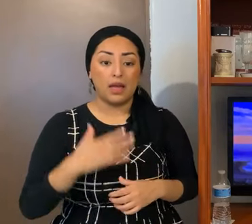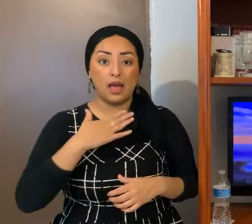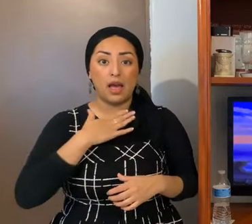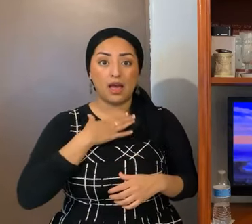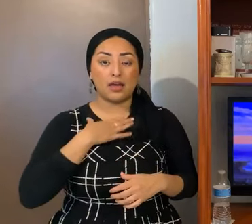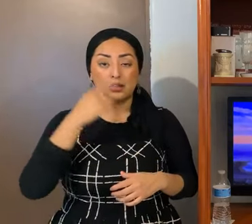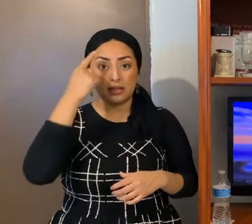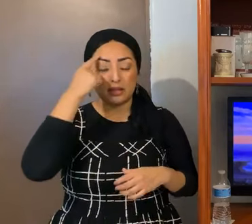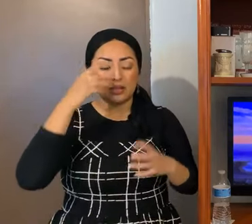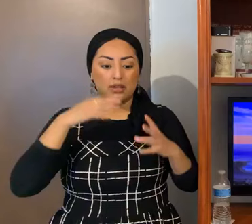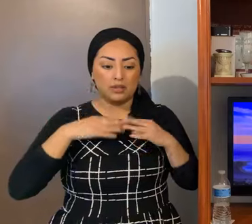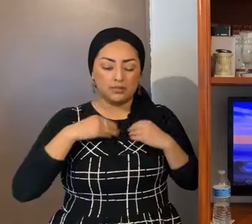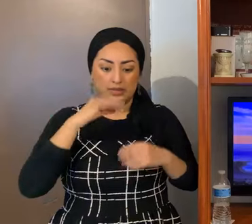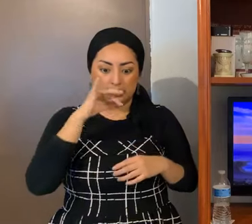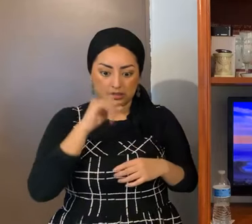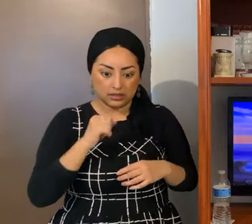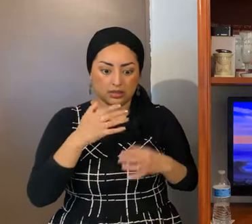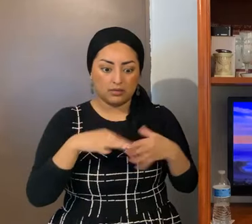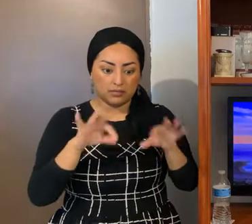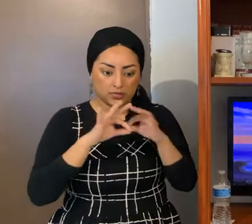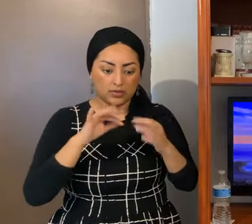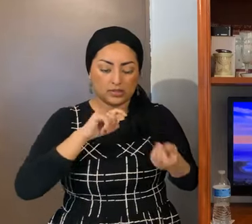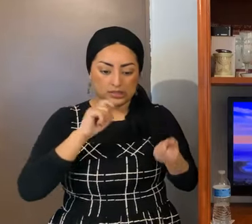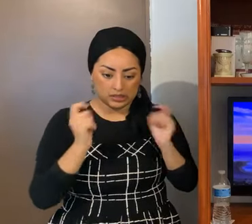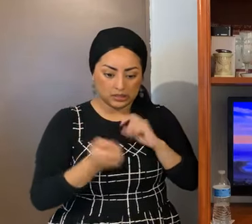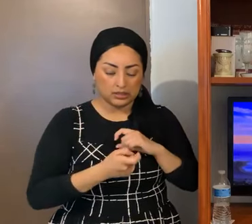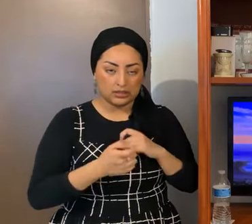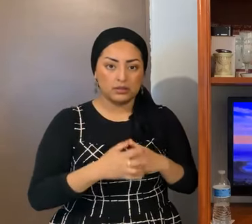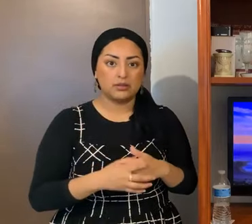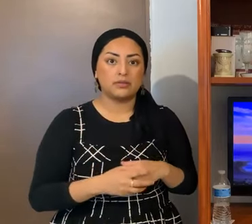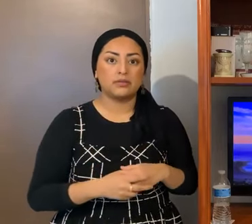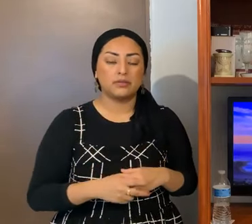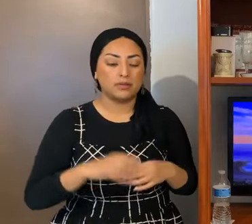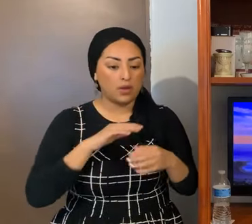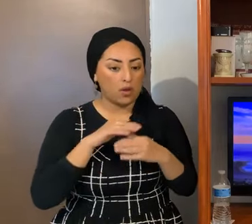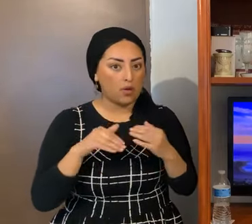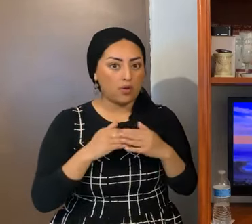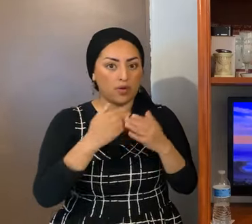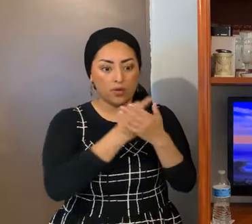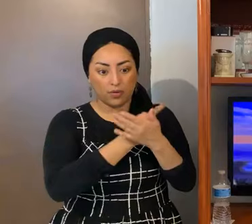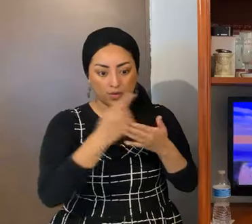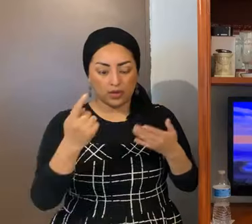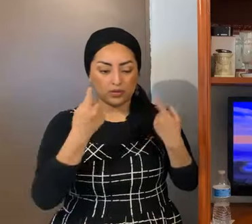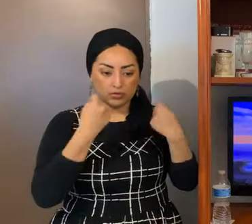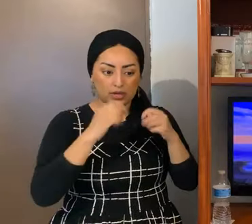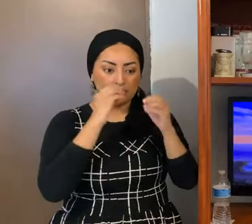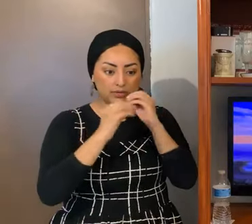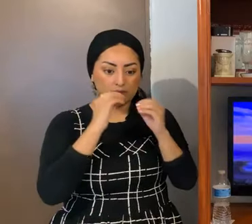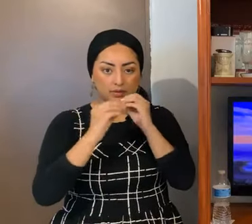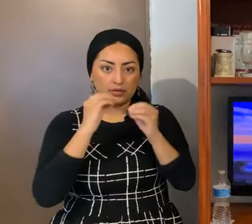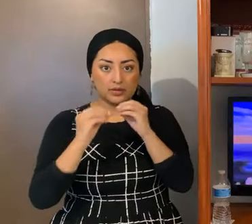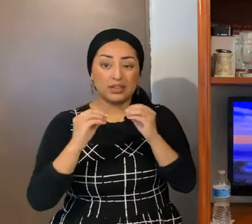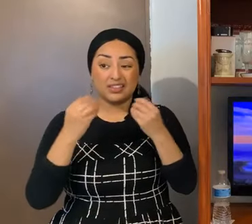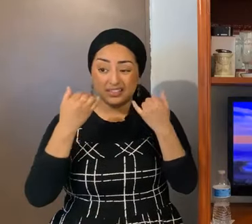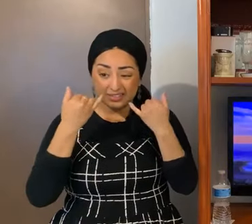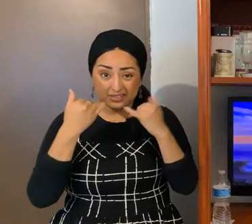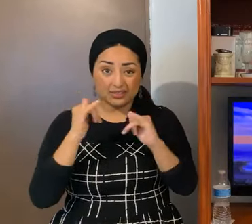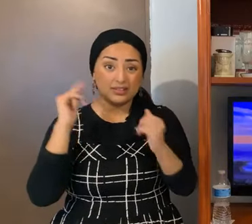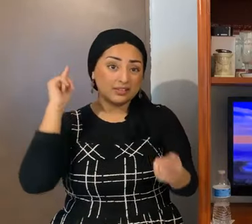sí, porque lo dice la palabra, porque lo dice la Biblia, y entonces toda la semana a tratar de corregir, y aún